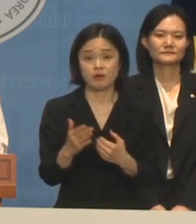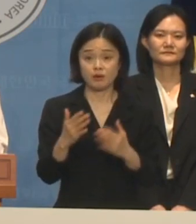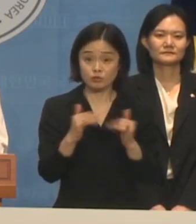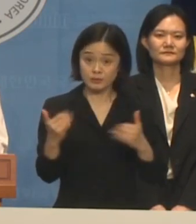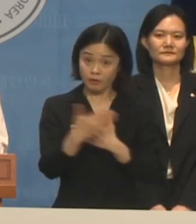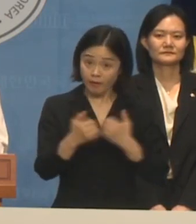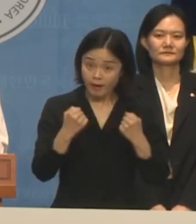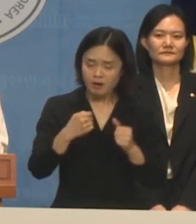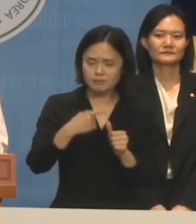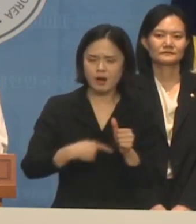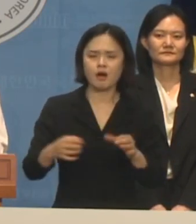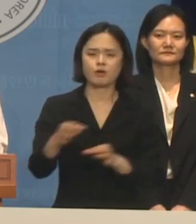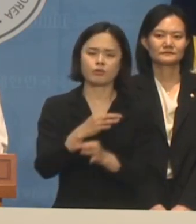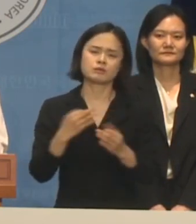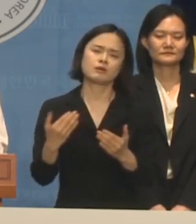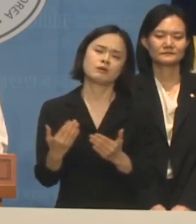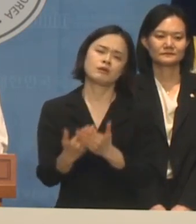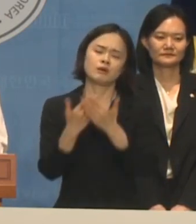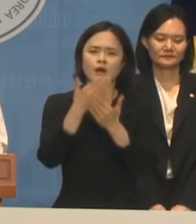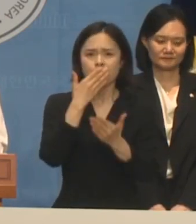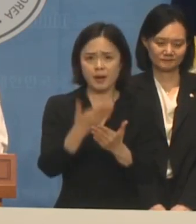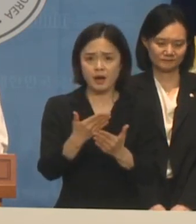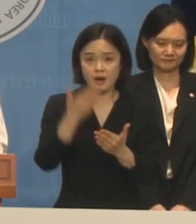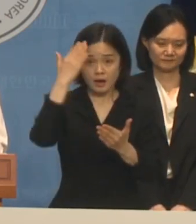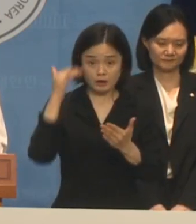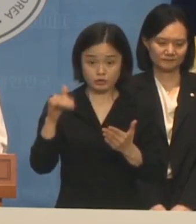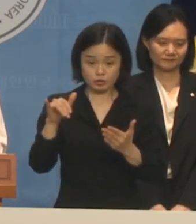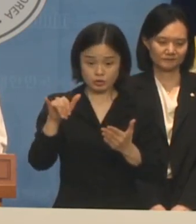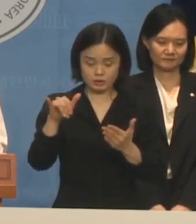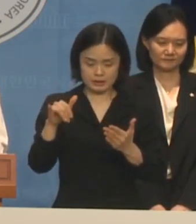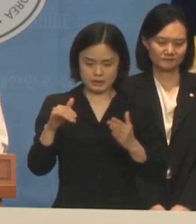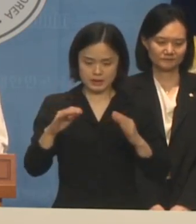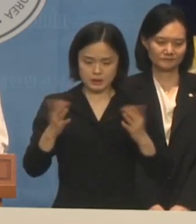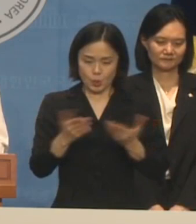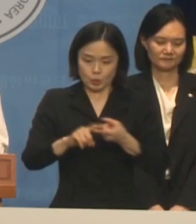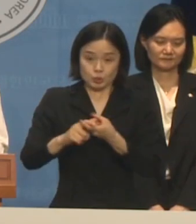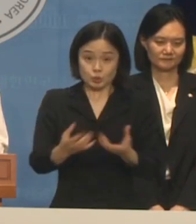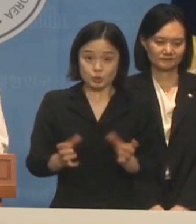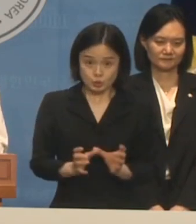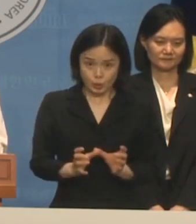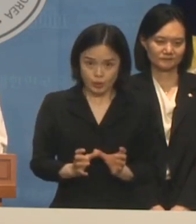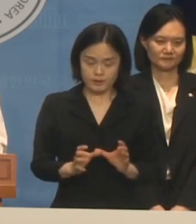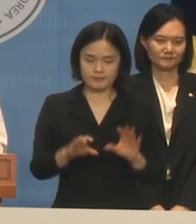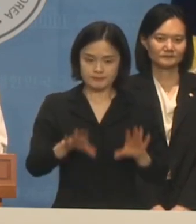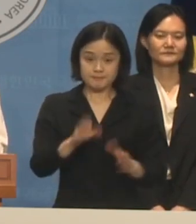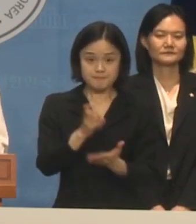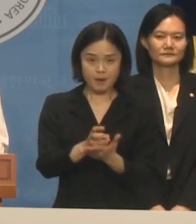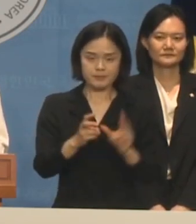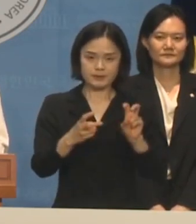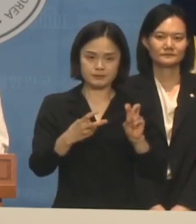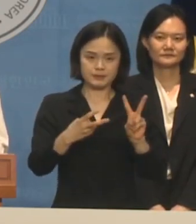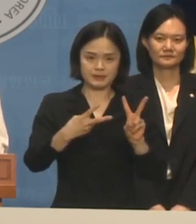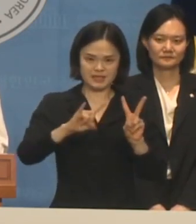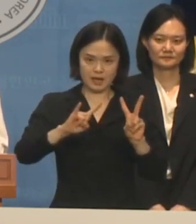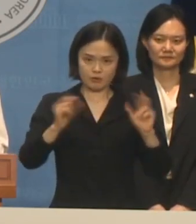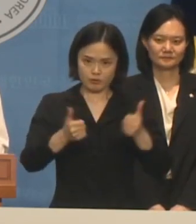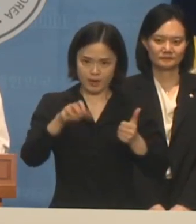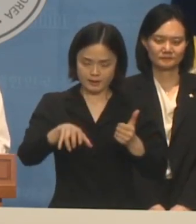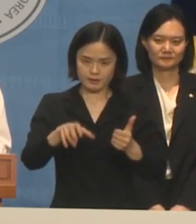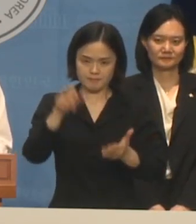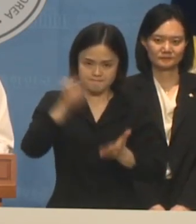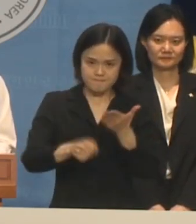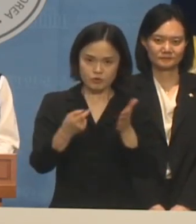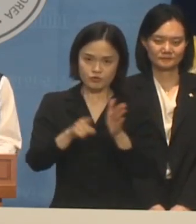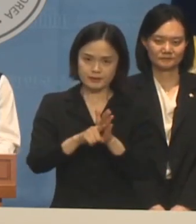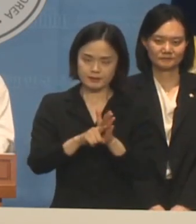것입니다. 한국노총은 공공의대법이 22대 국회에서 반드시 통과될 수 있도록 함께 투쟁해